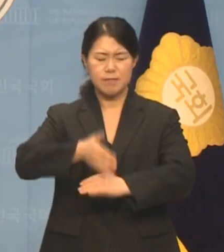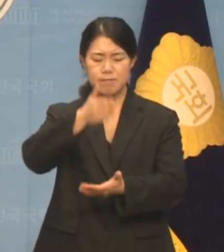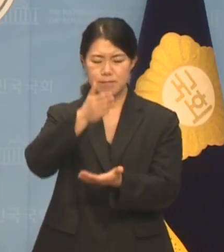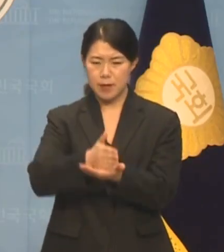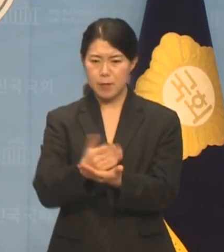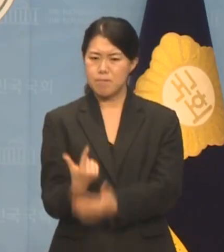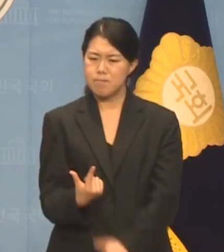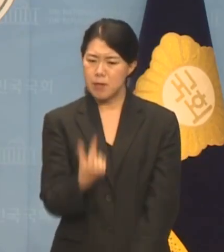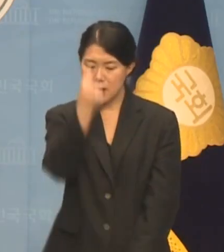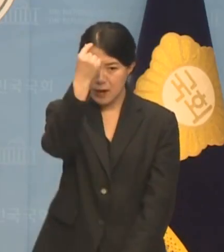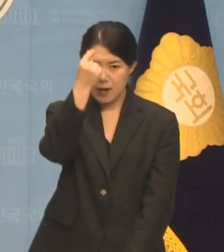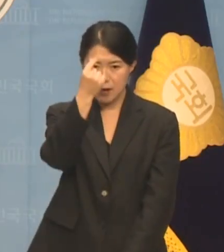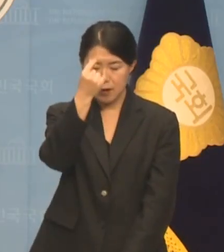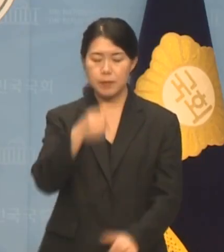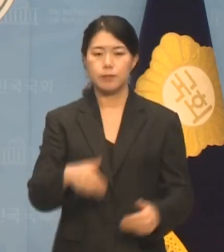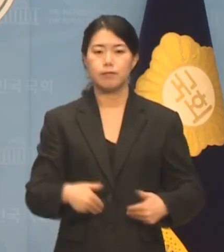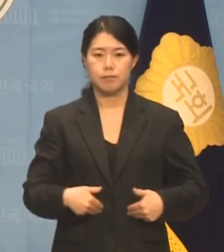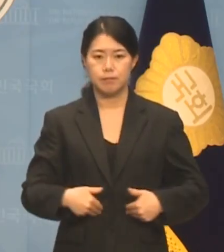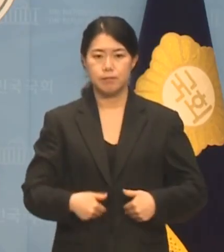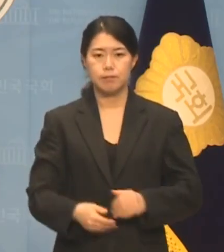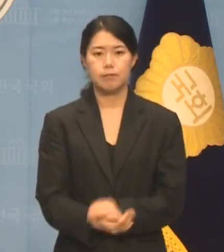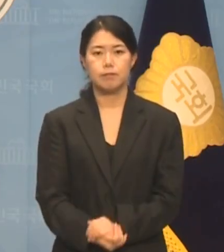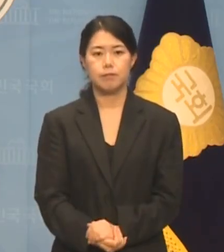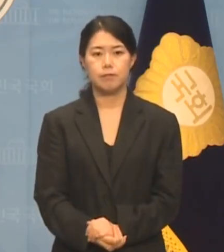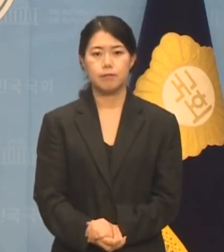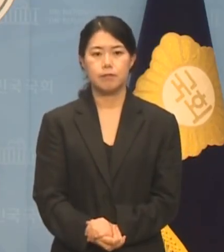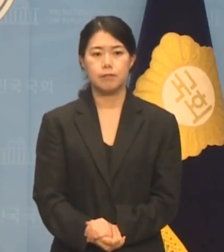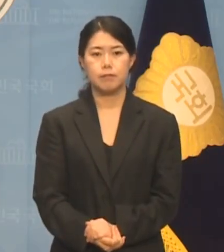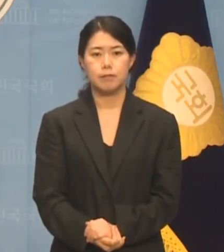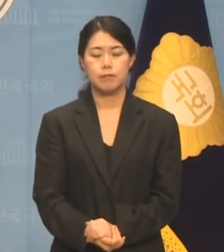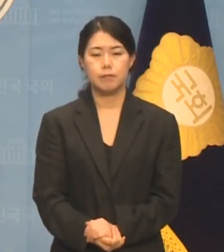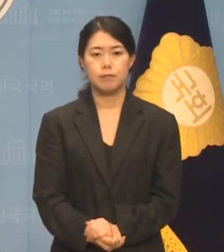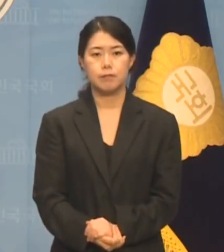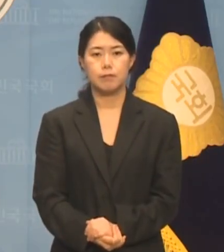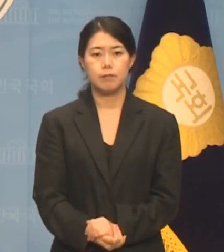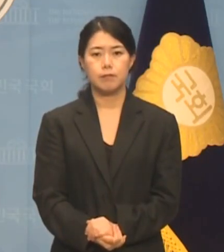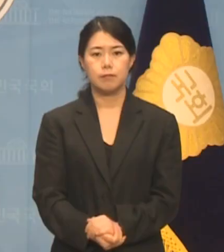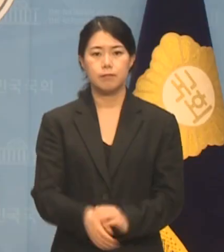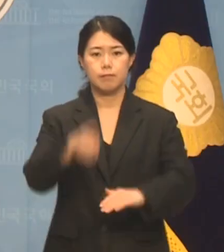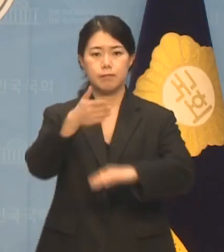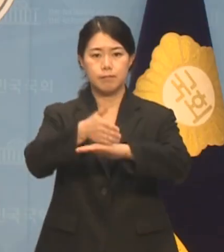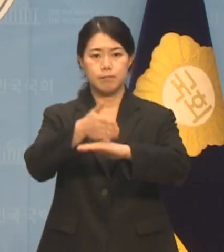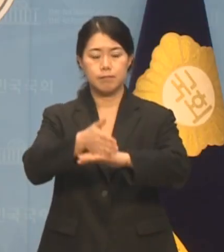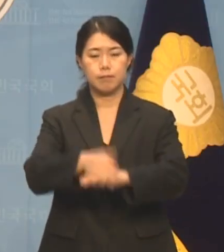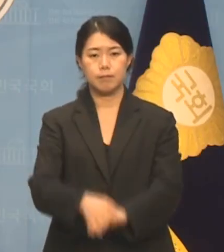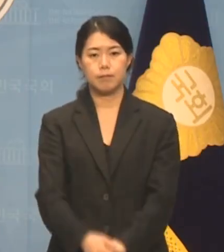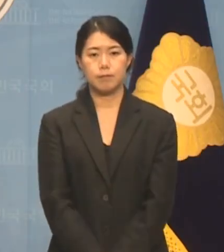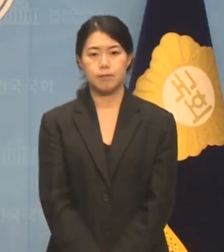신속하게 해야 할 것임을 상기시켜 둡니다. 감사합니다.